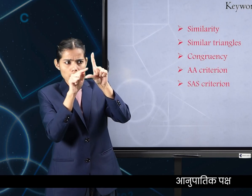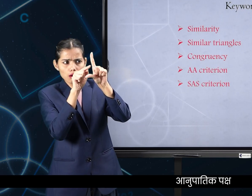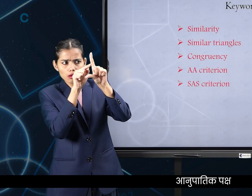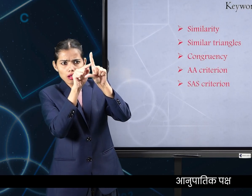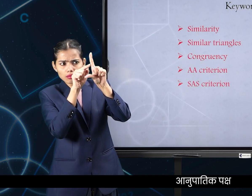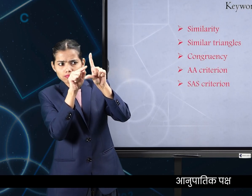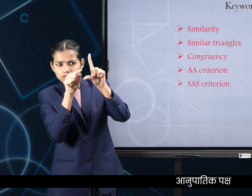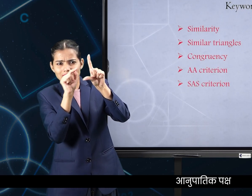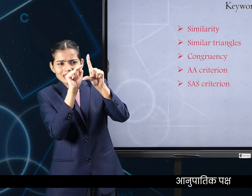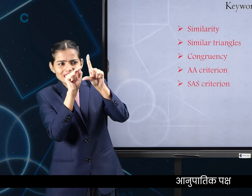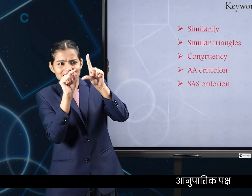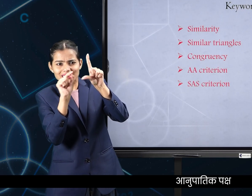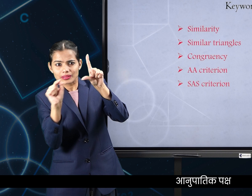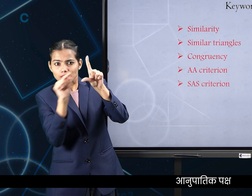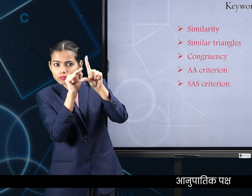अनुपातिक पक्ष,